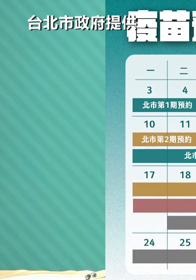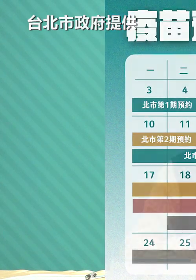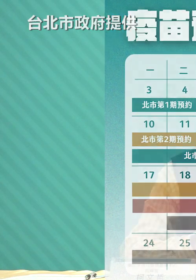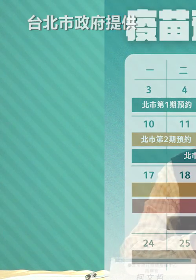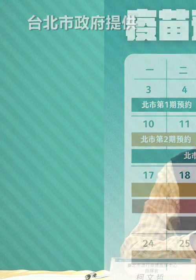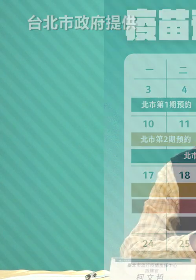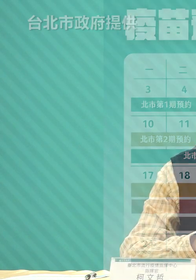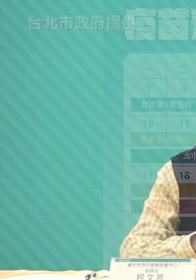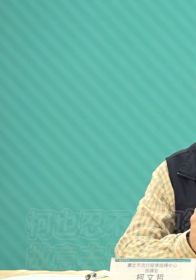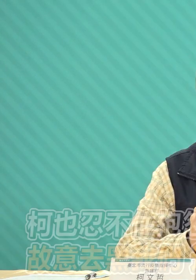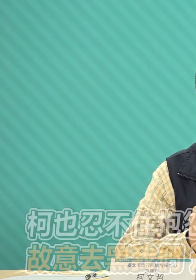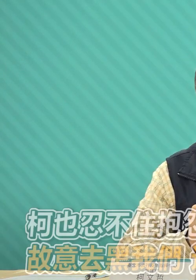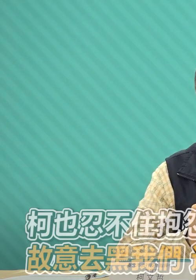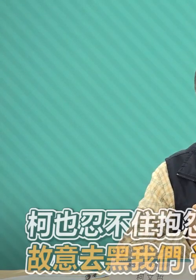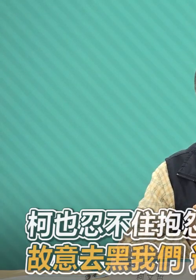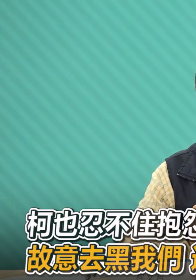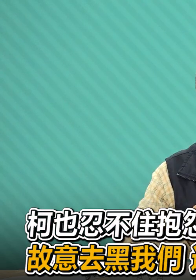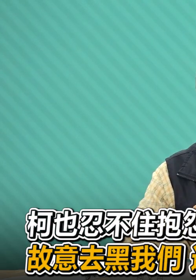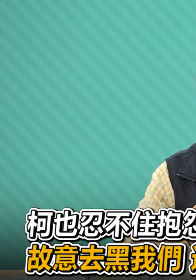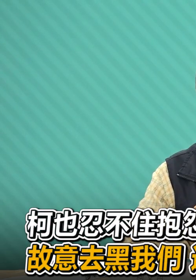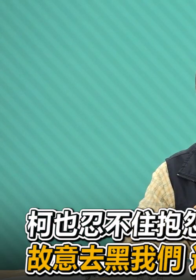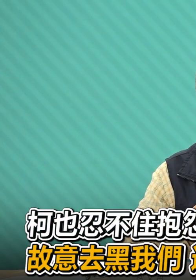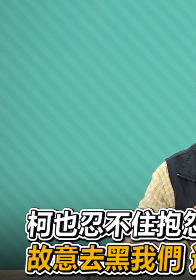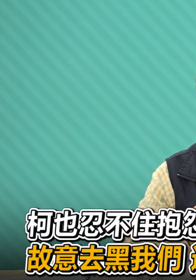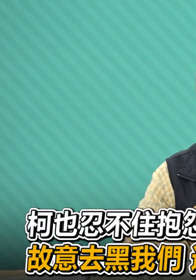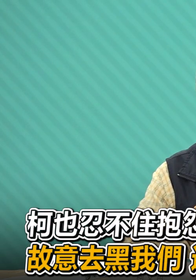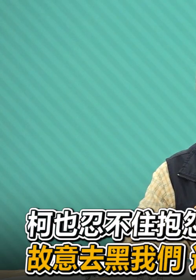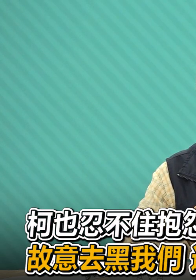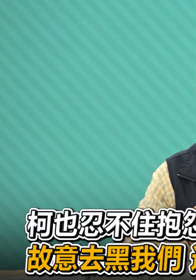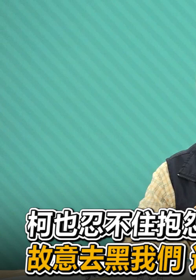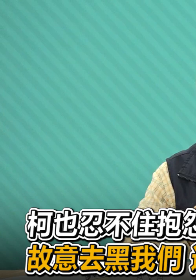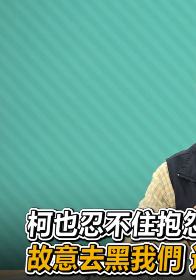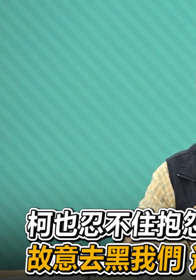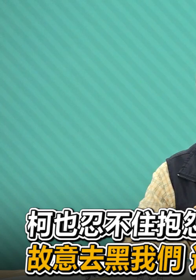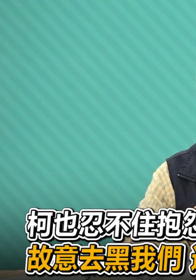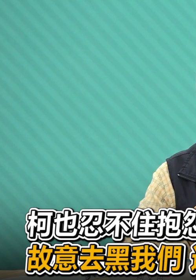打的都有打到了。可是我发现那些名嘴在黑我们的时候，他也